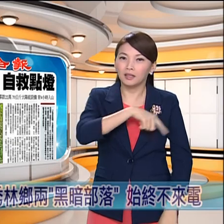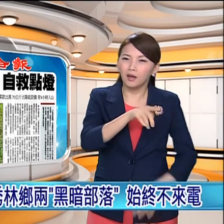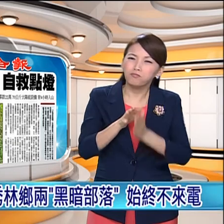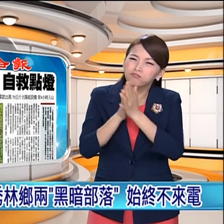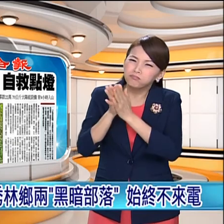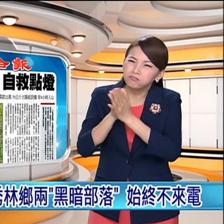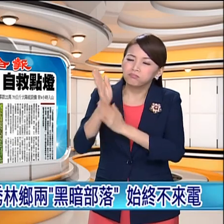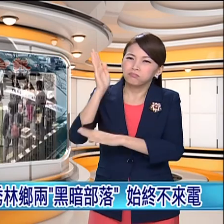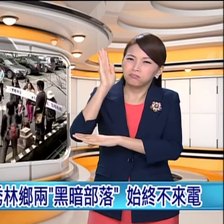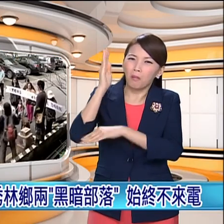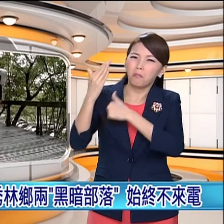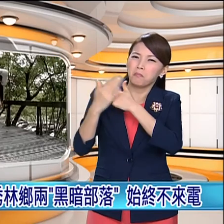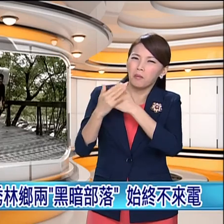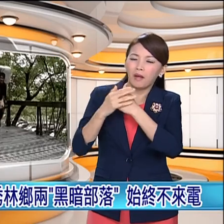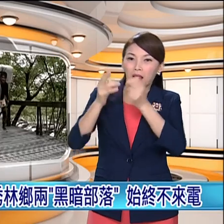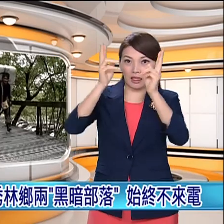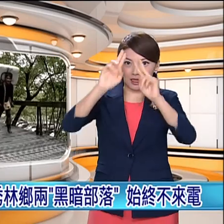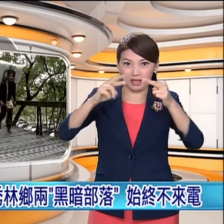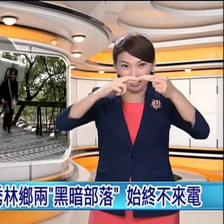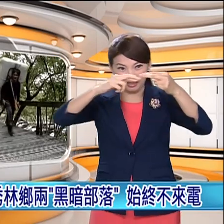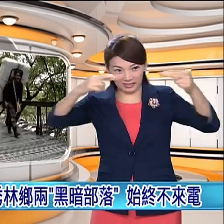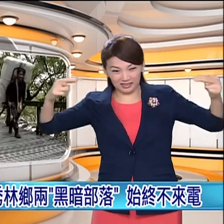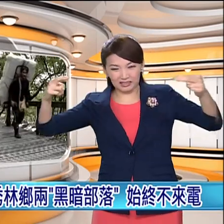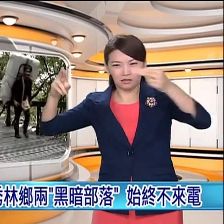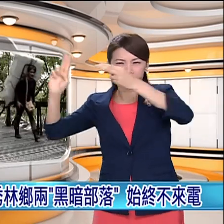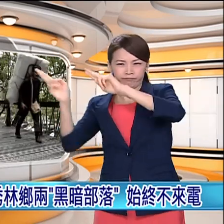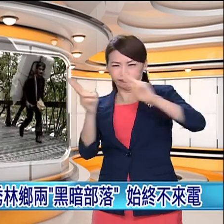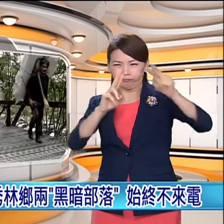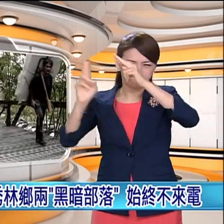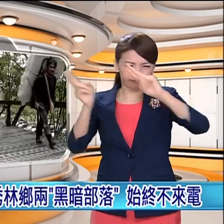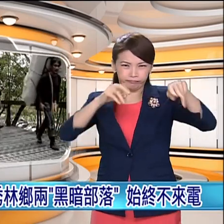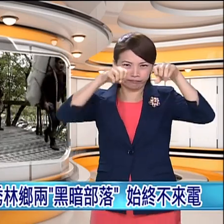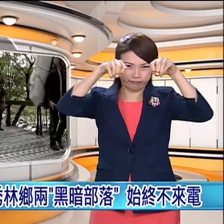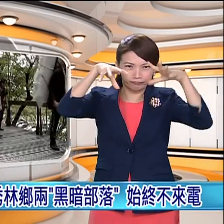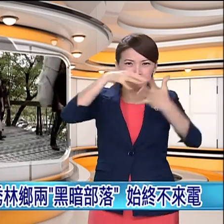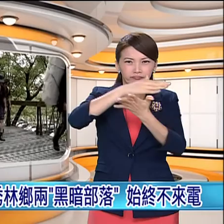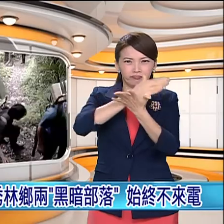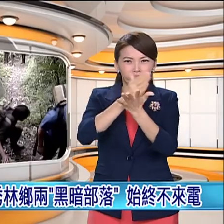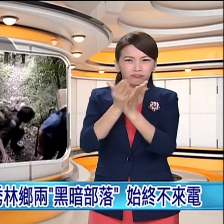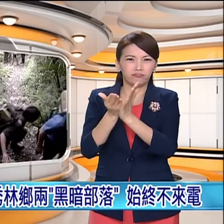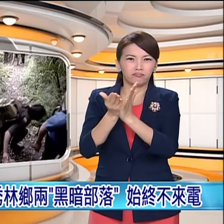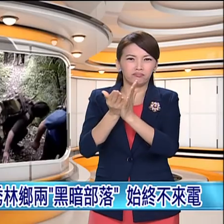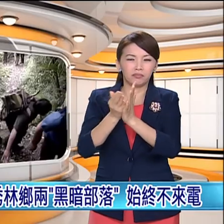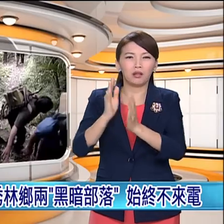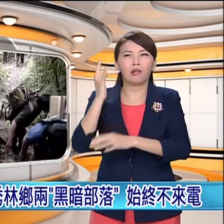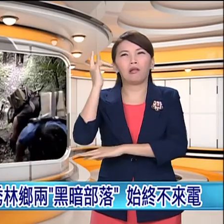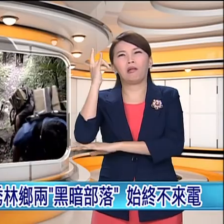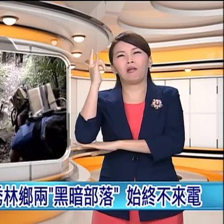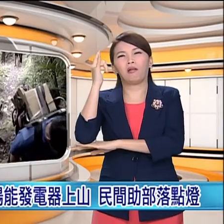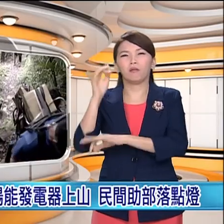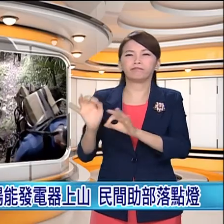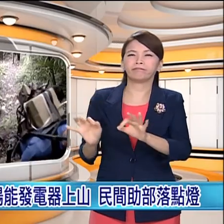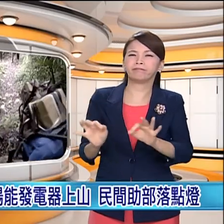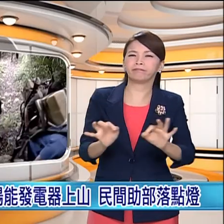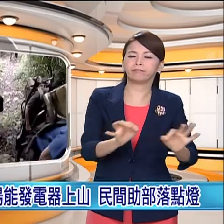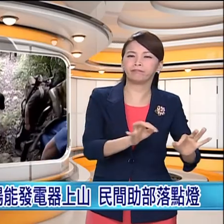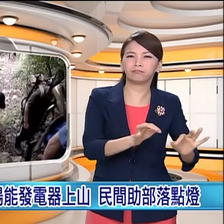学看不下去了，于是他们就自掏腰包，昨天找来了部落的族